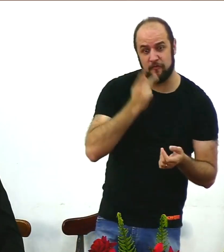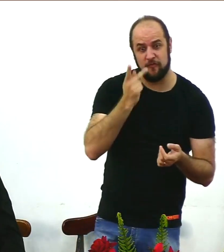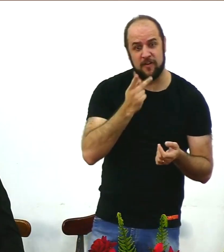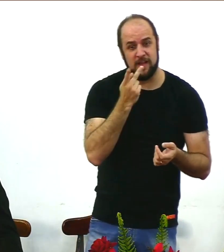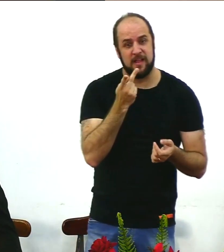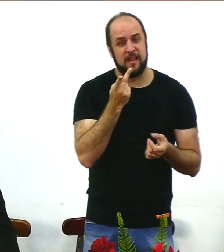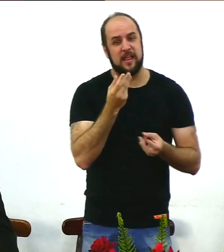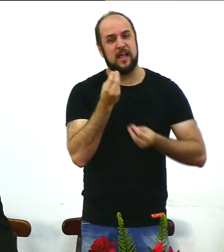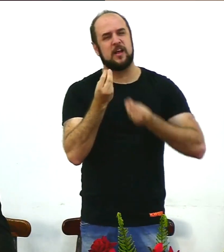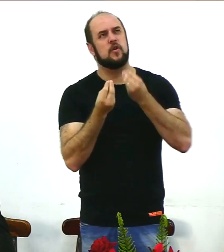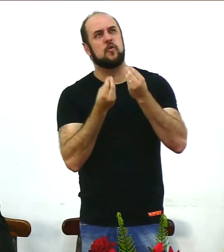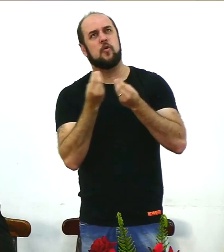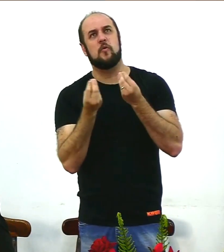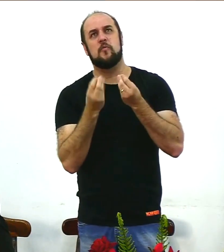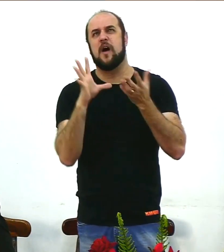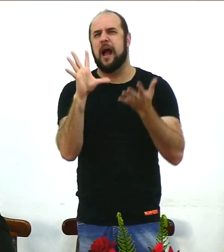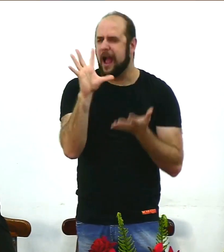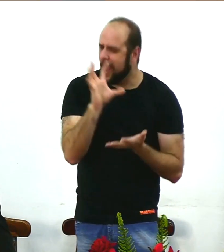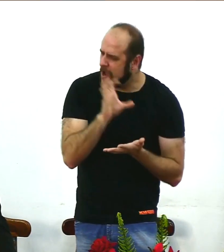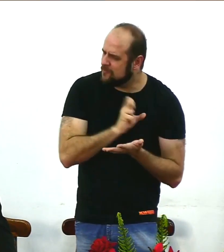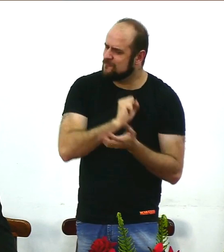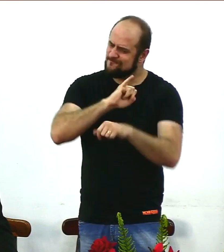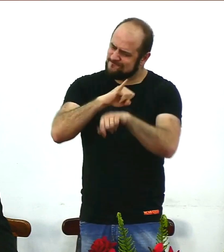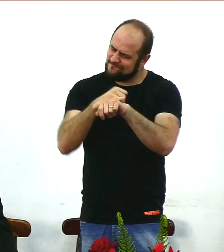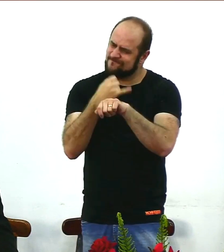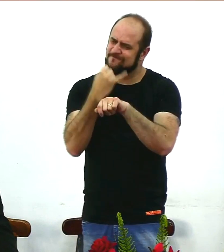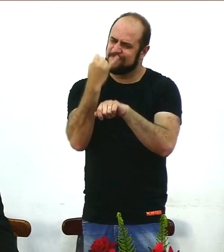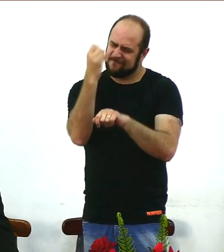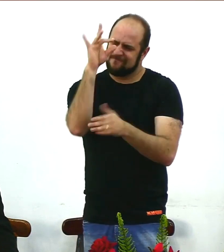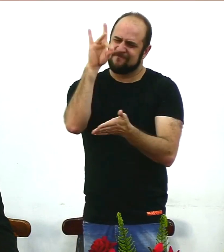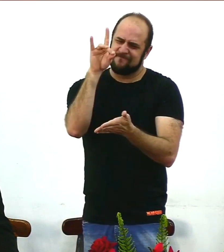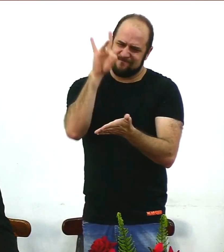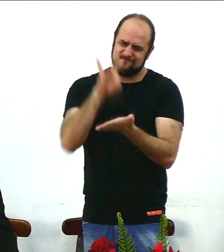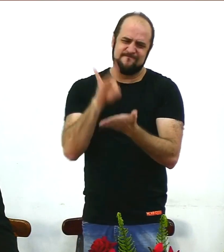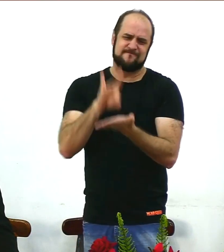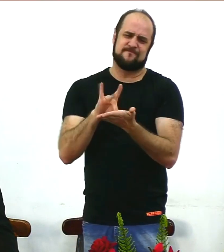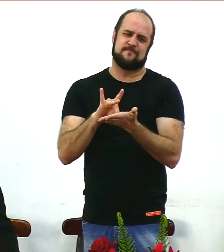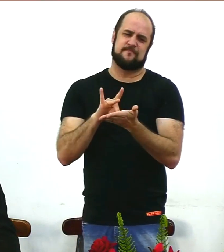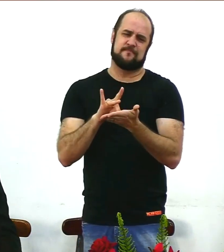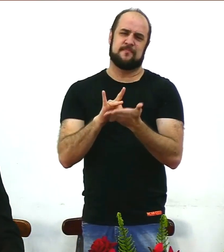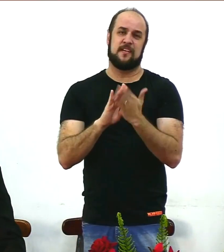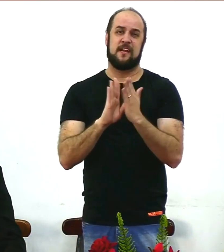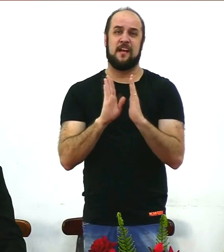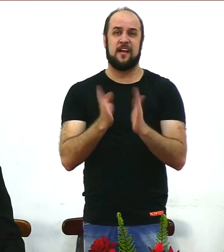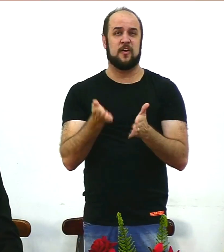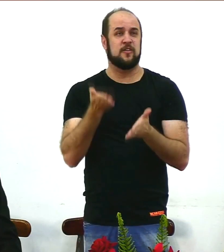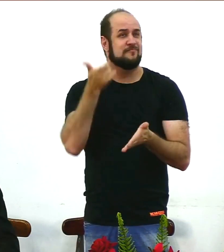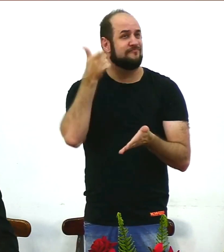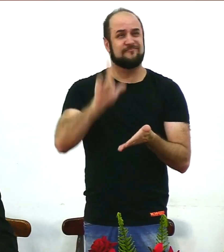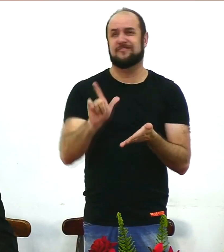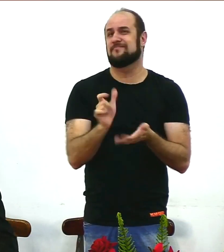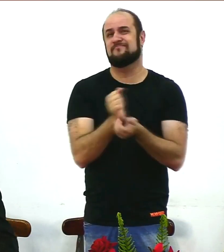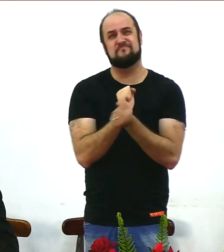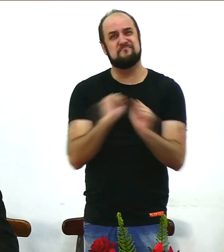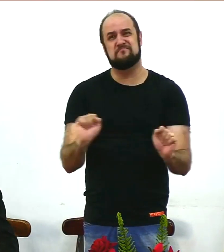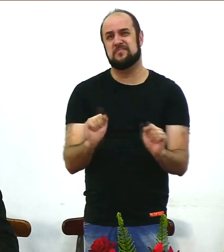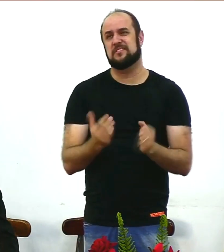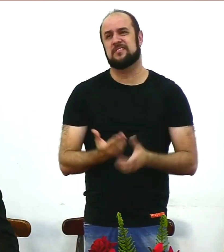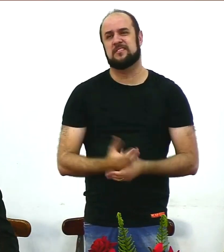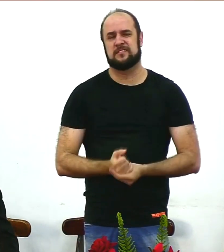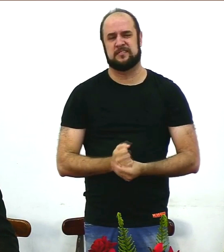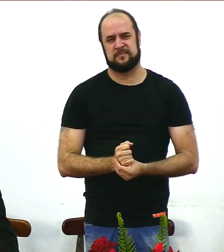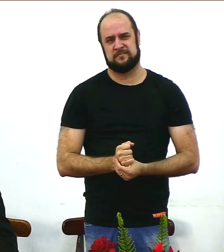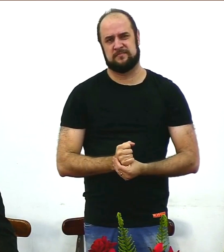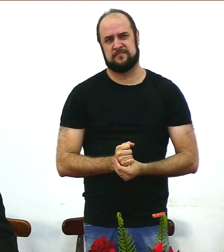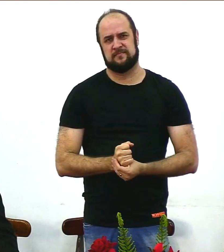até o versículo 6, a lealdade deles foi colocada em xeque. Porque eles começaram a